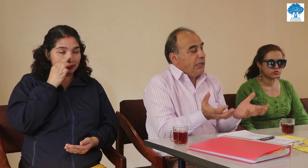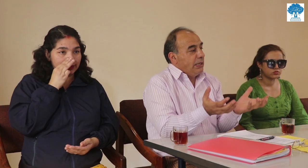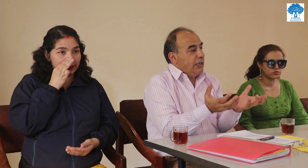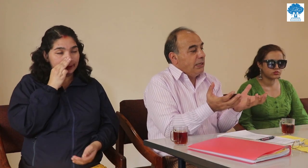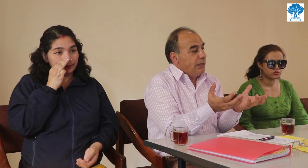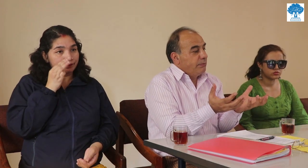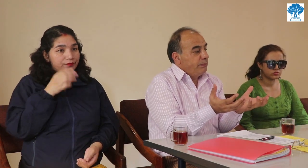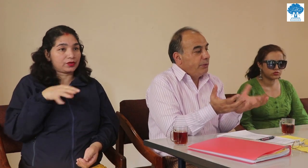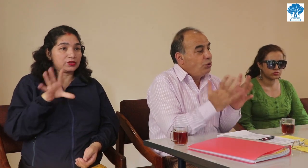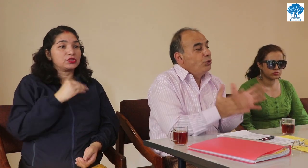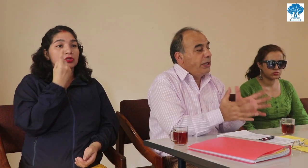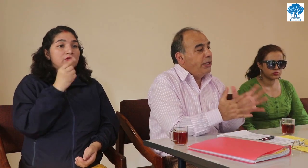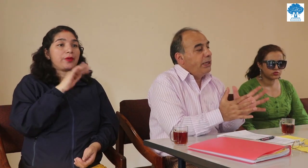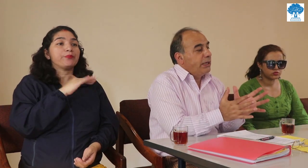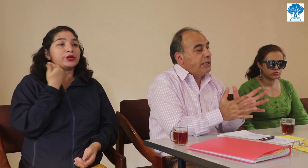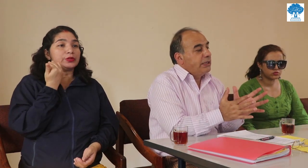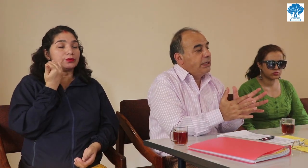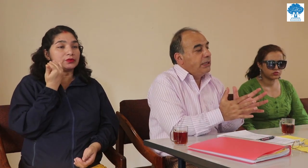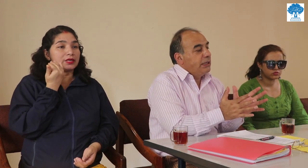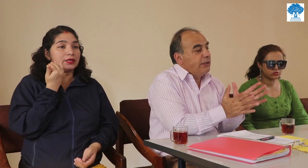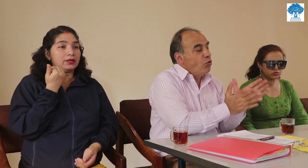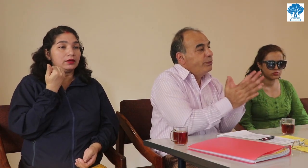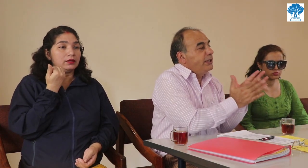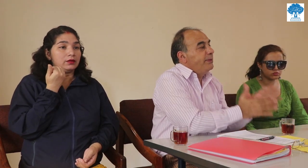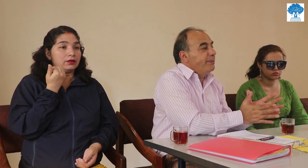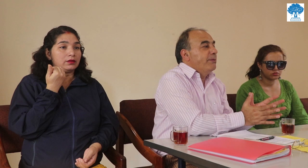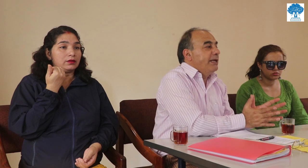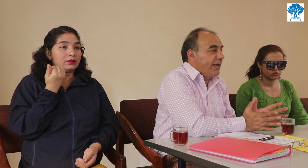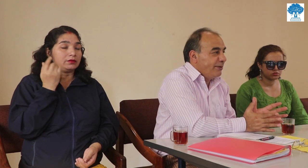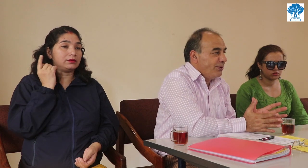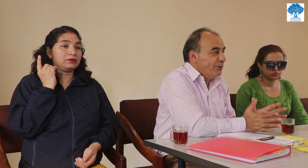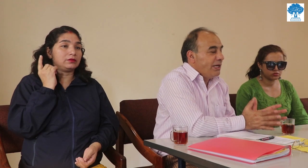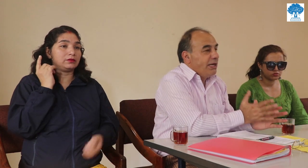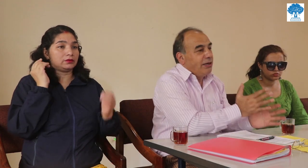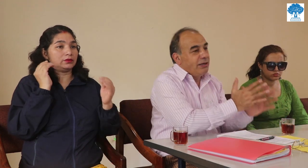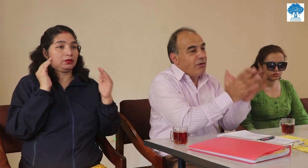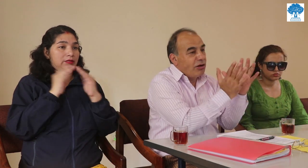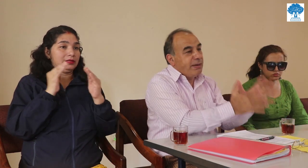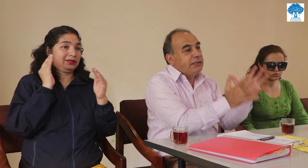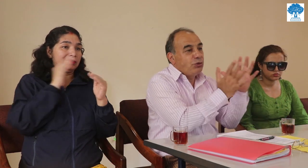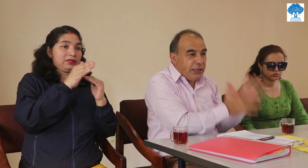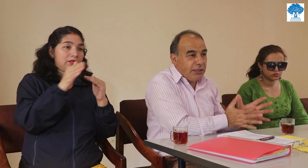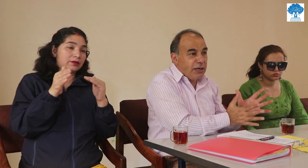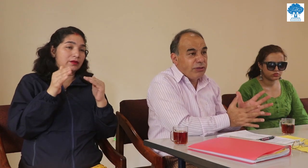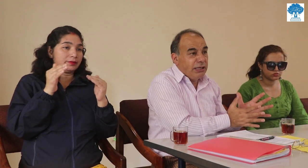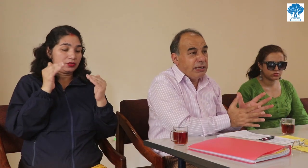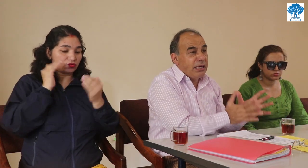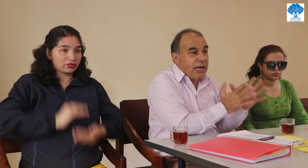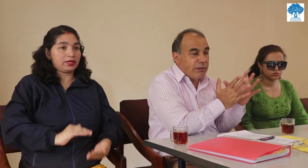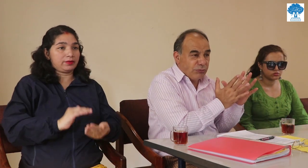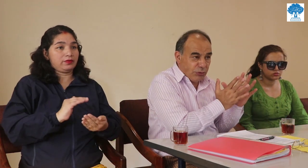चाहिँ मृत्यु चाहिँ खास गरी होम डेलिभरीमा भइराखेको थियो, घरमा सुत्केरी